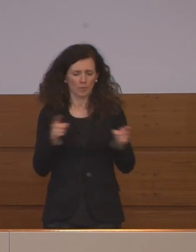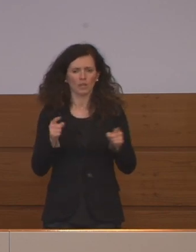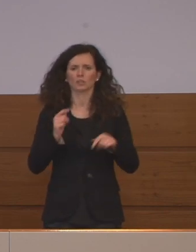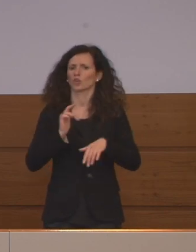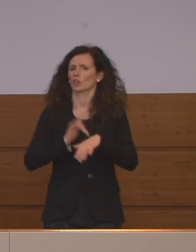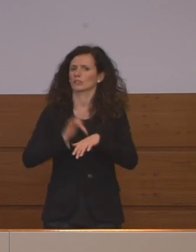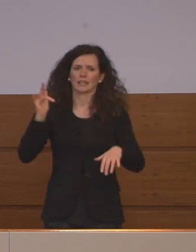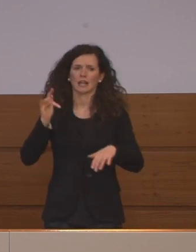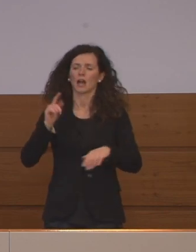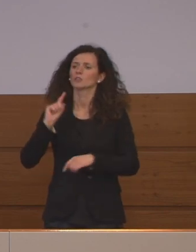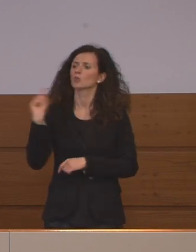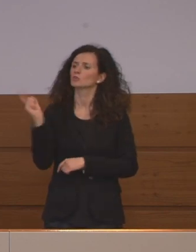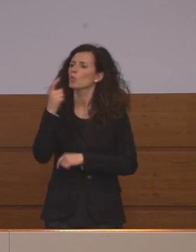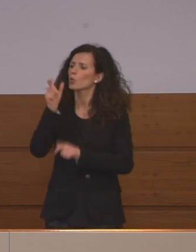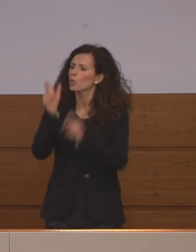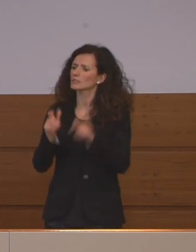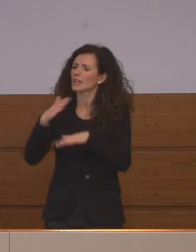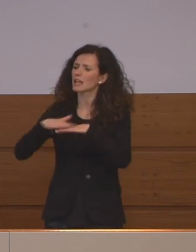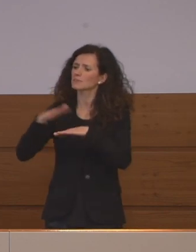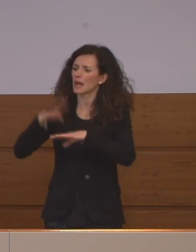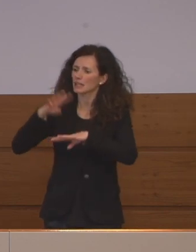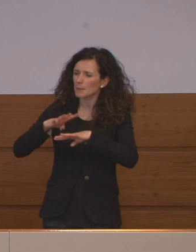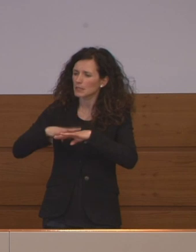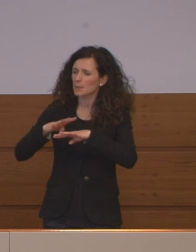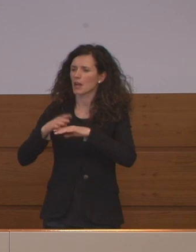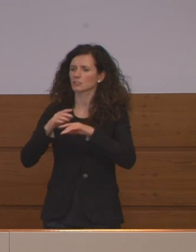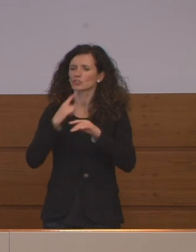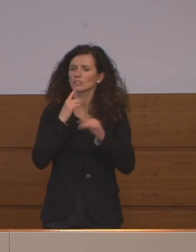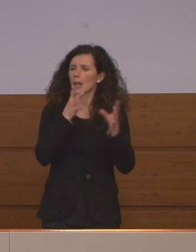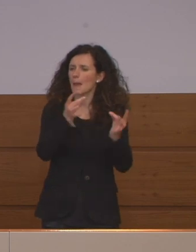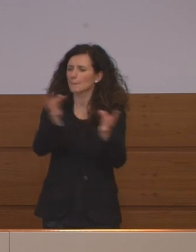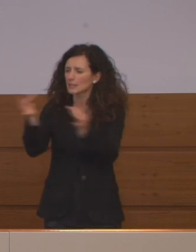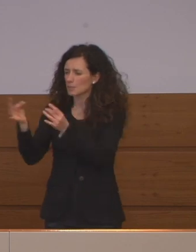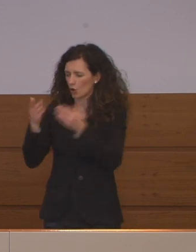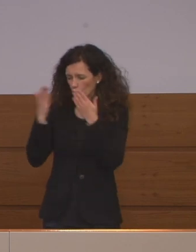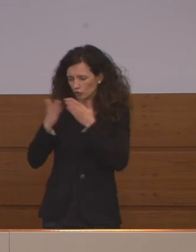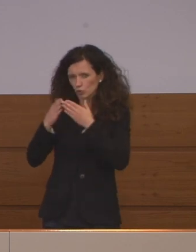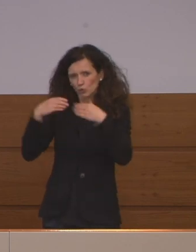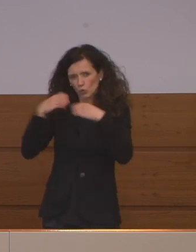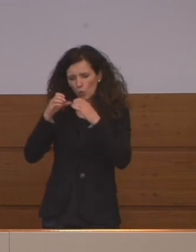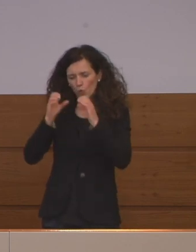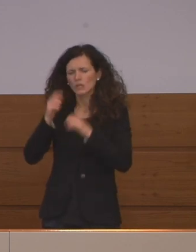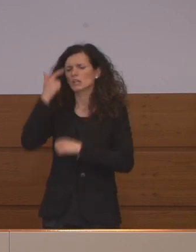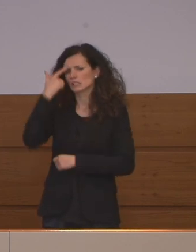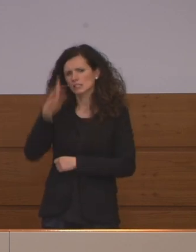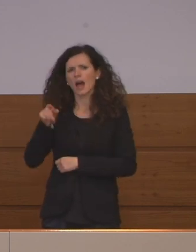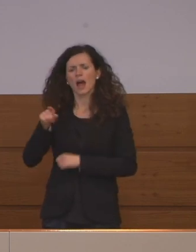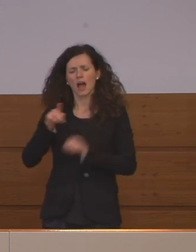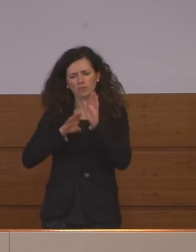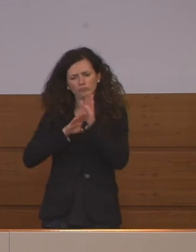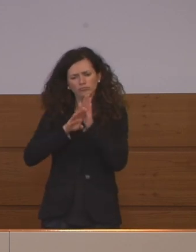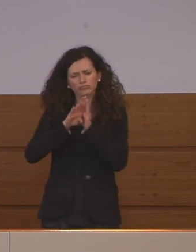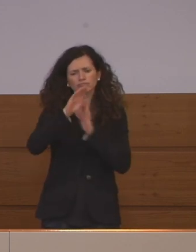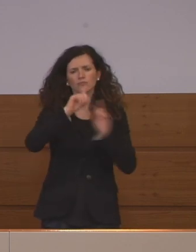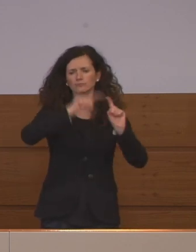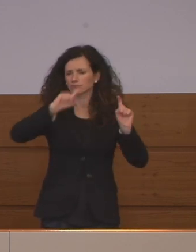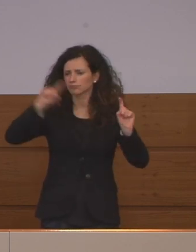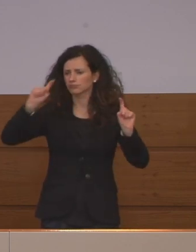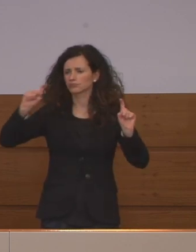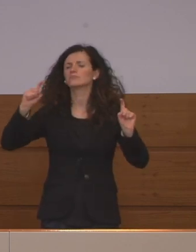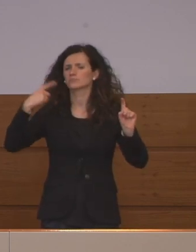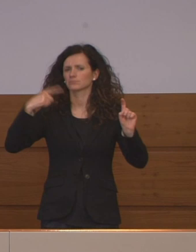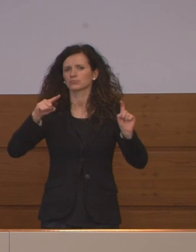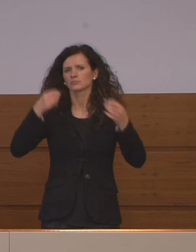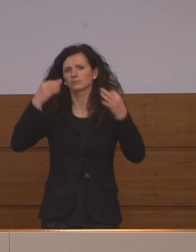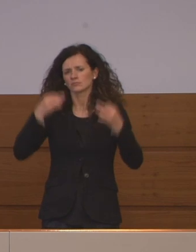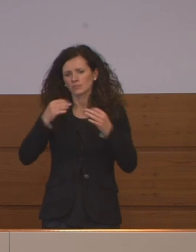matematici e tutti gli epidemiologi sanno che il trend sembra rispondere a alle indicazioni che noi abbiamo